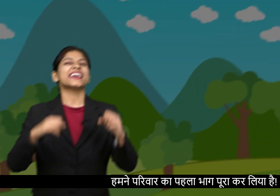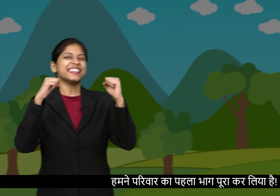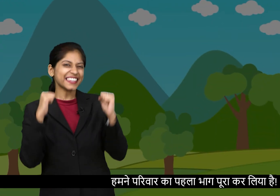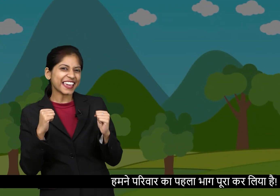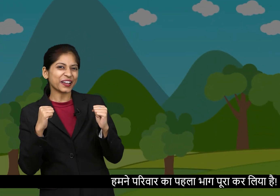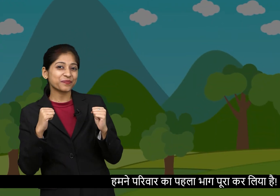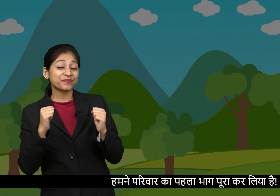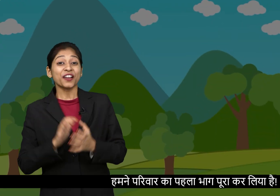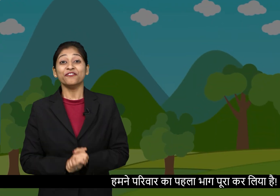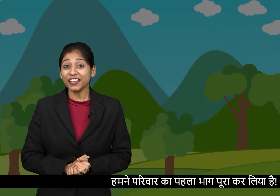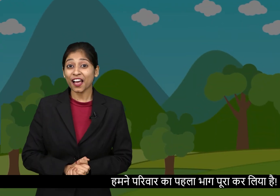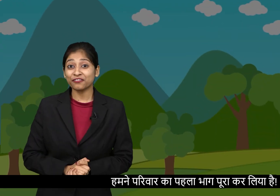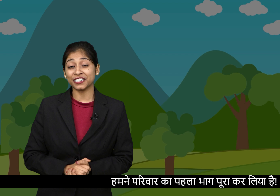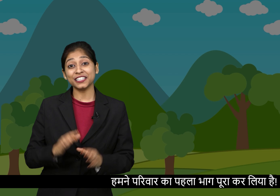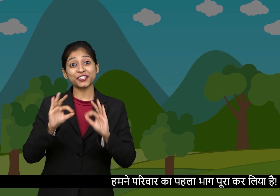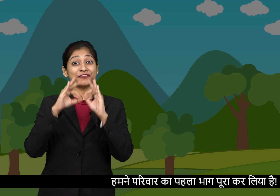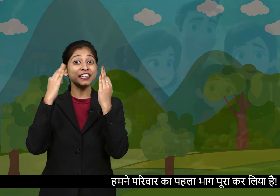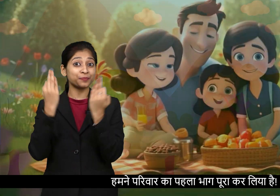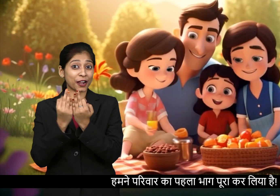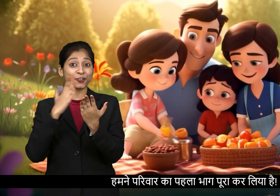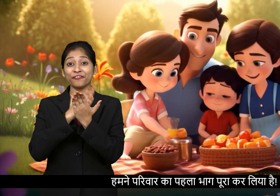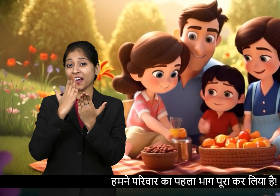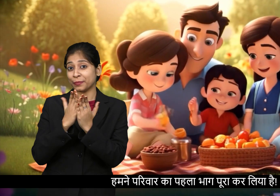हमने परिवार का पहला भाग पूरा कर लिया है।